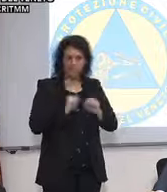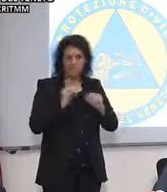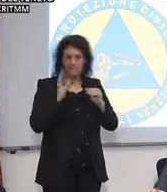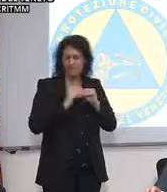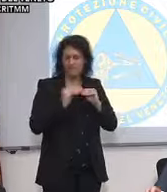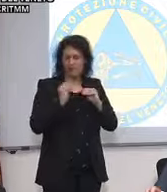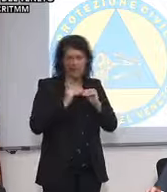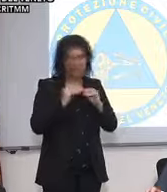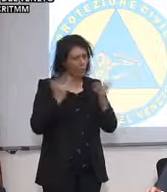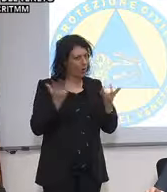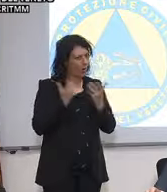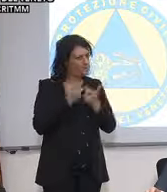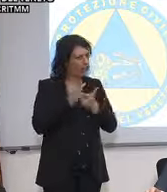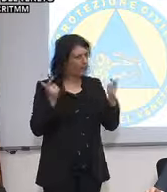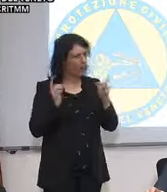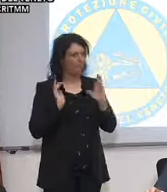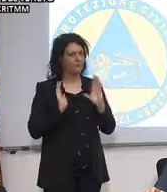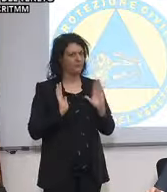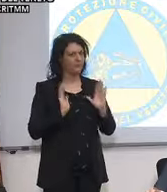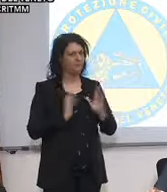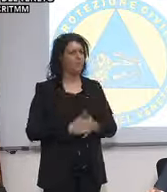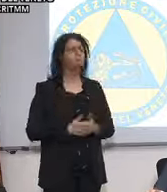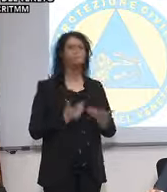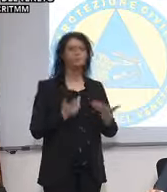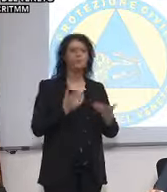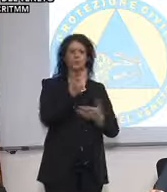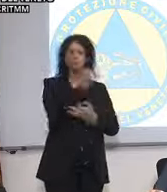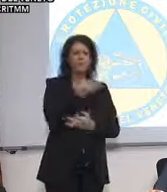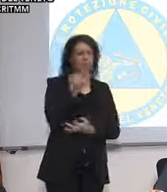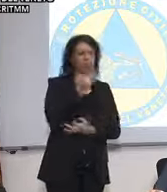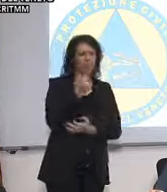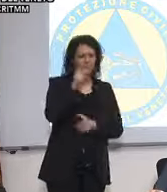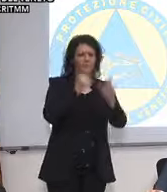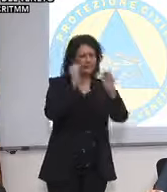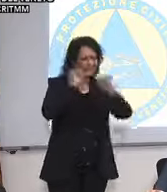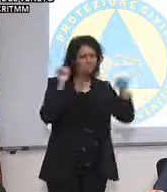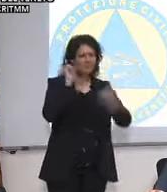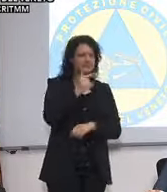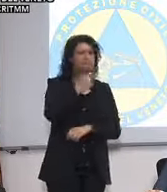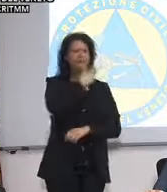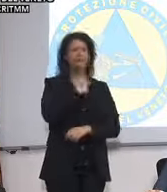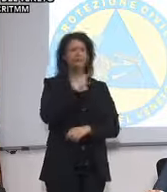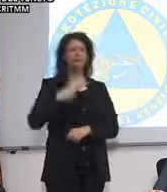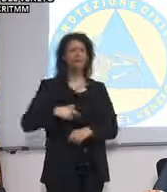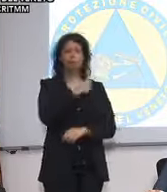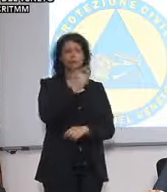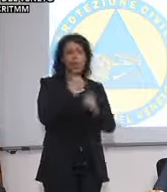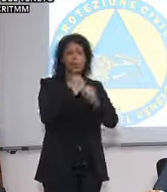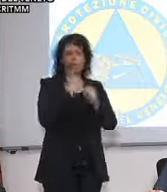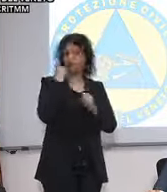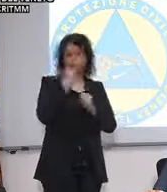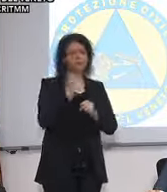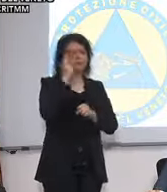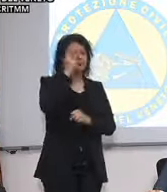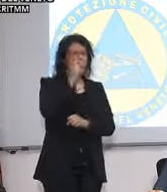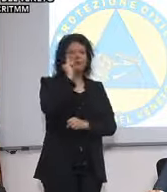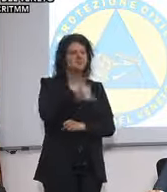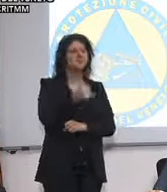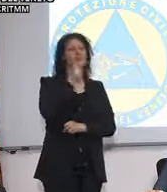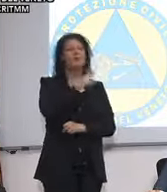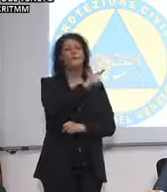fatto un lavoro eccezionale in questi due mesi, perché poi i sindaci sono in prima linea con i problemi della gente, con i servizi sociali, ma